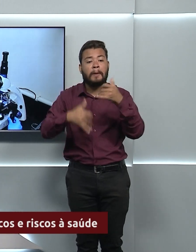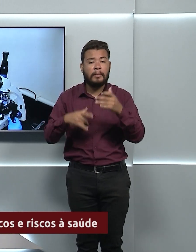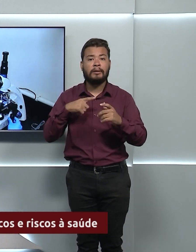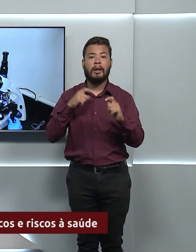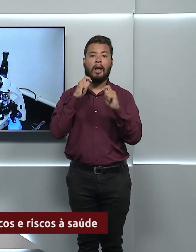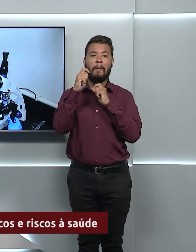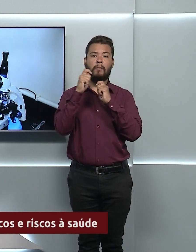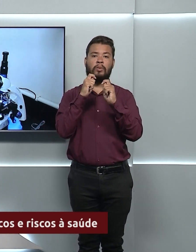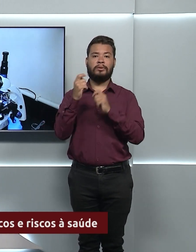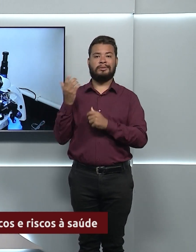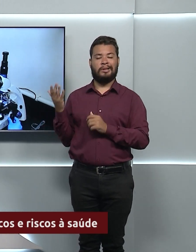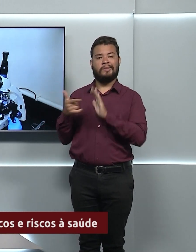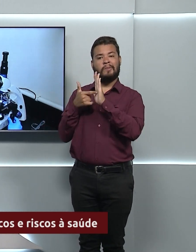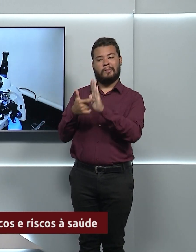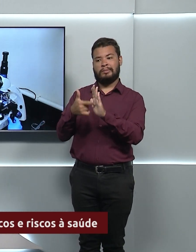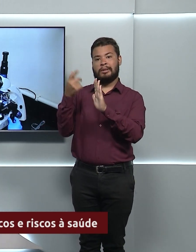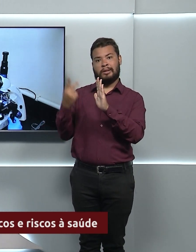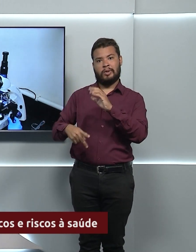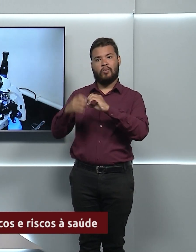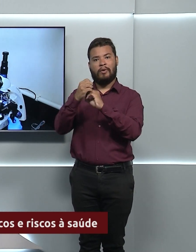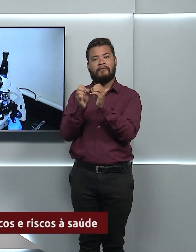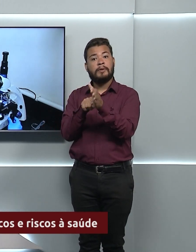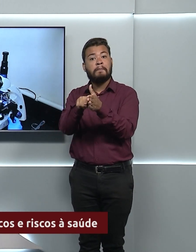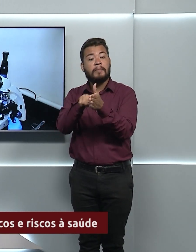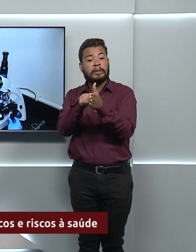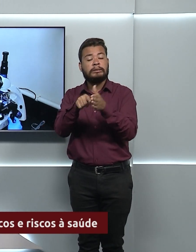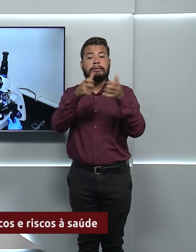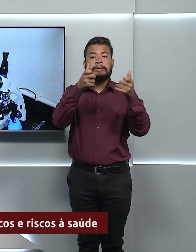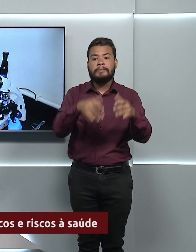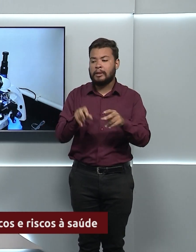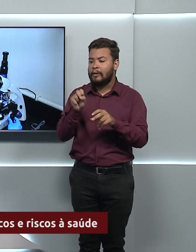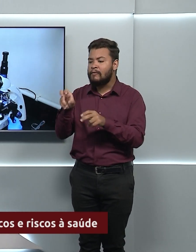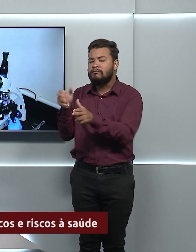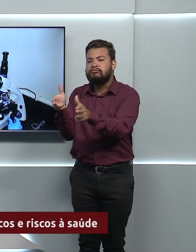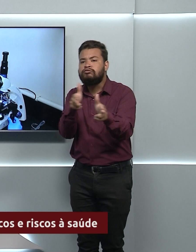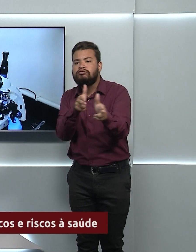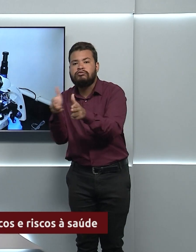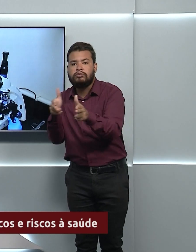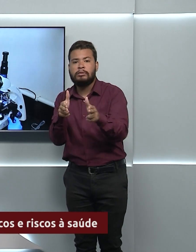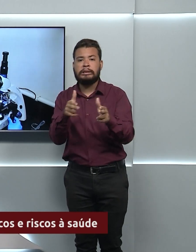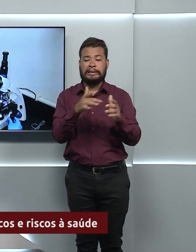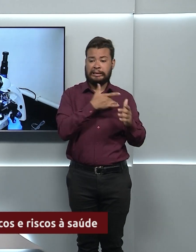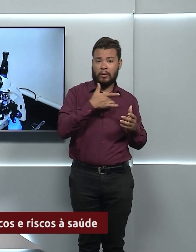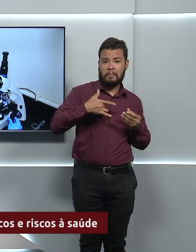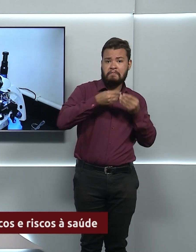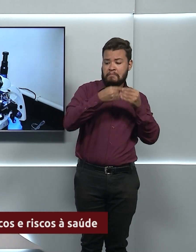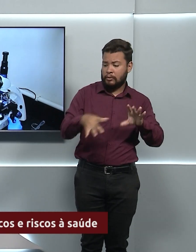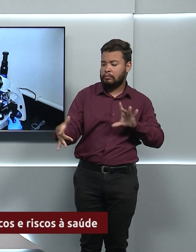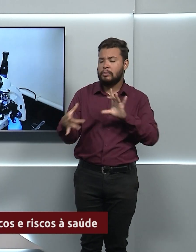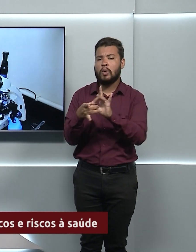pesquisa aqui da UFG que trata sobre a relação entre agrotóxicos e problemas de saúde.